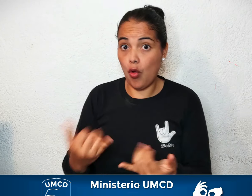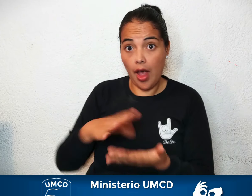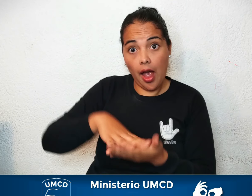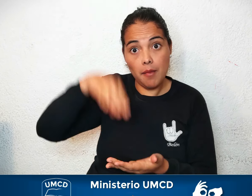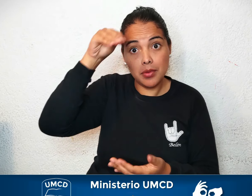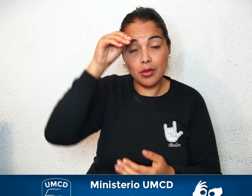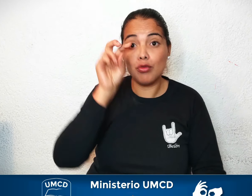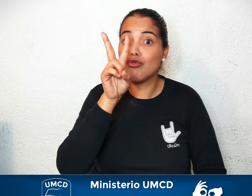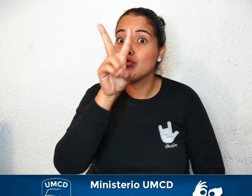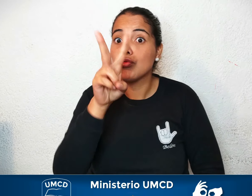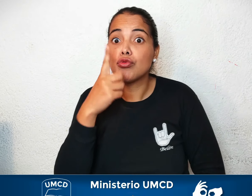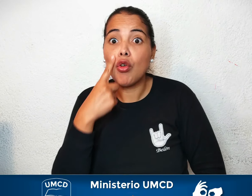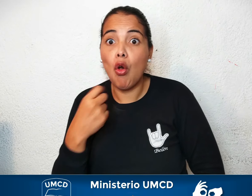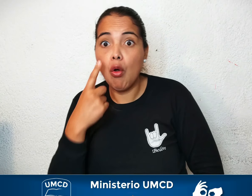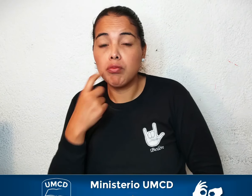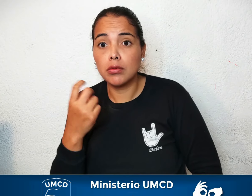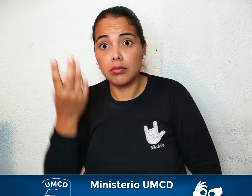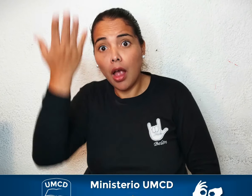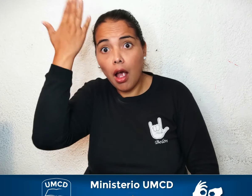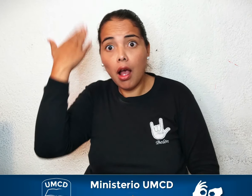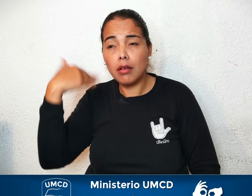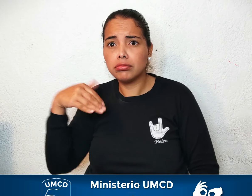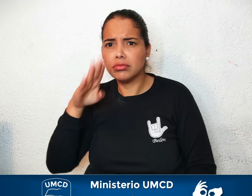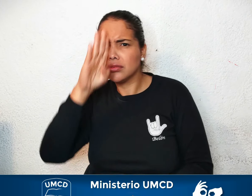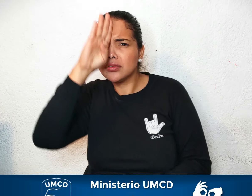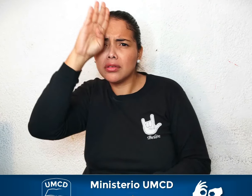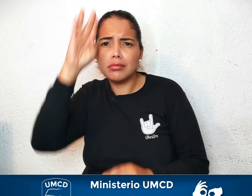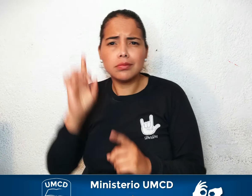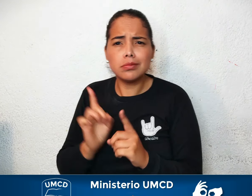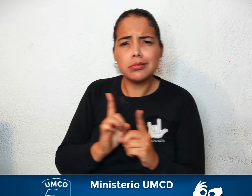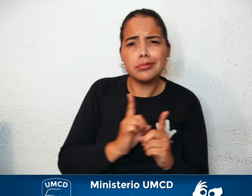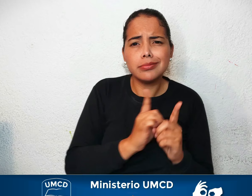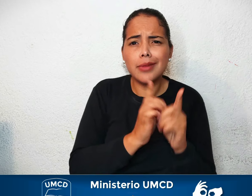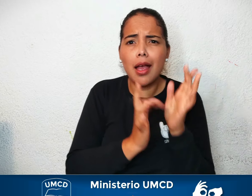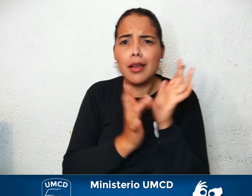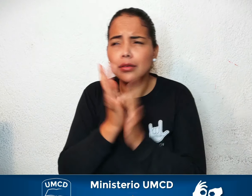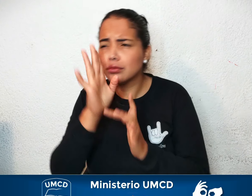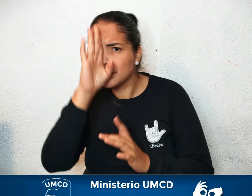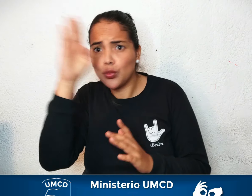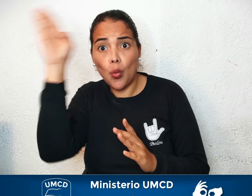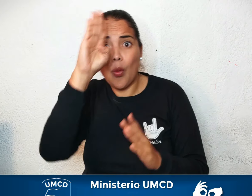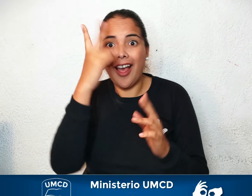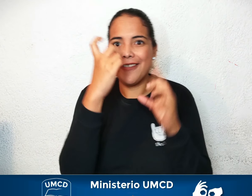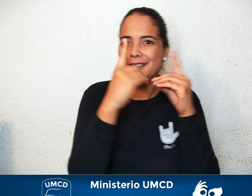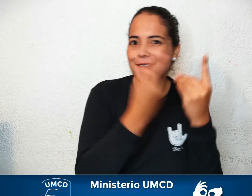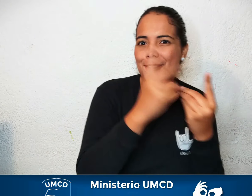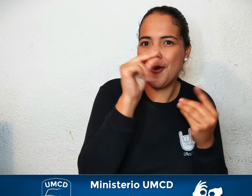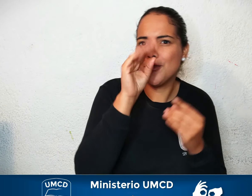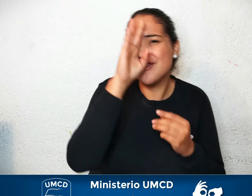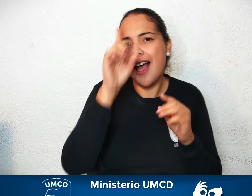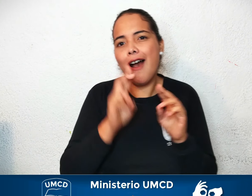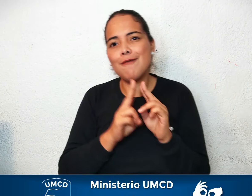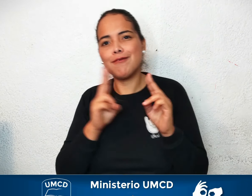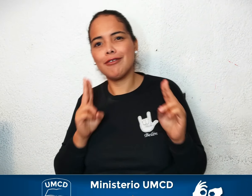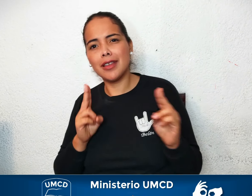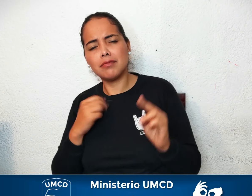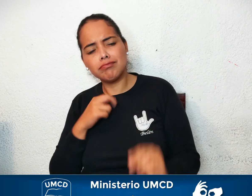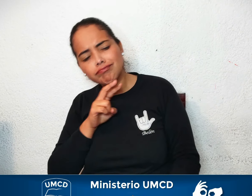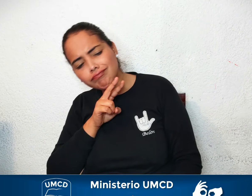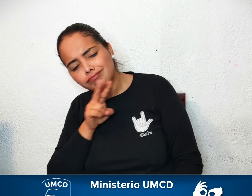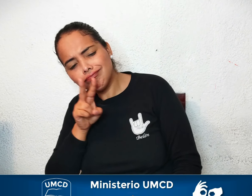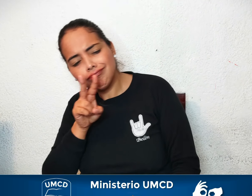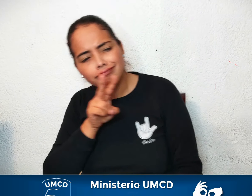lección de hoy día vamos a ver cómo dos hombres, quienes al inicio habían sido seguidores de Cristo de una forma silenciosa,